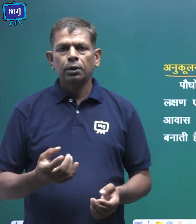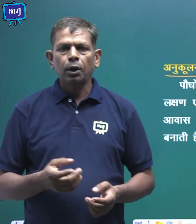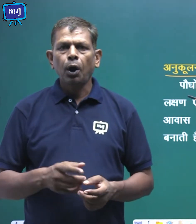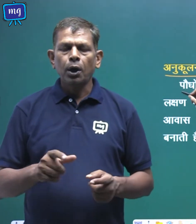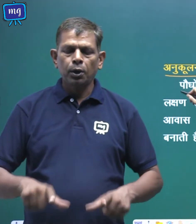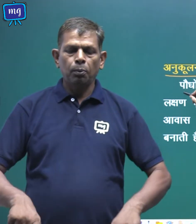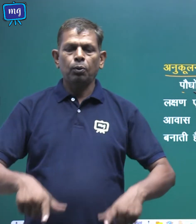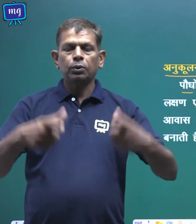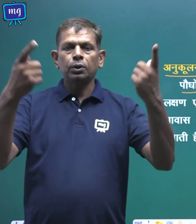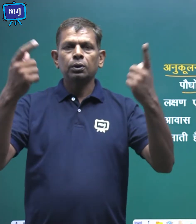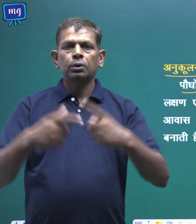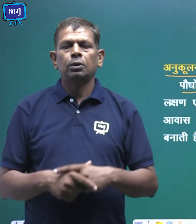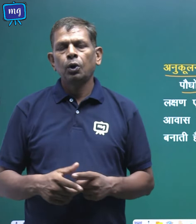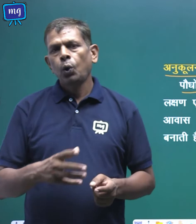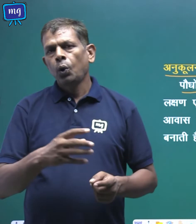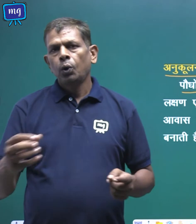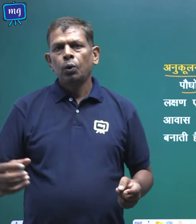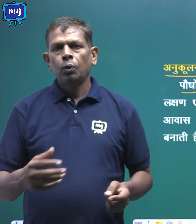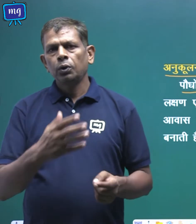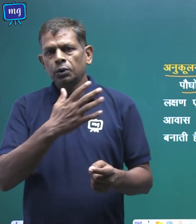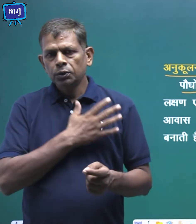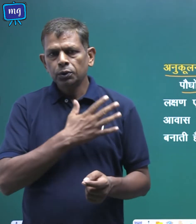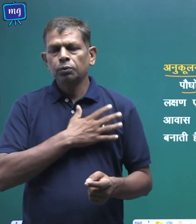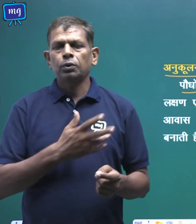पौधों और जीवों के